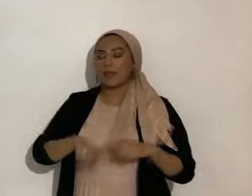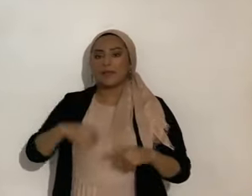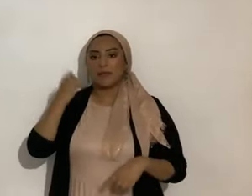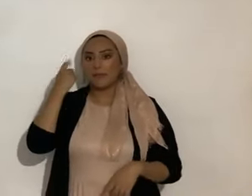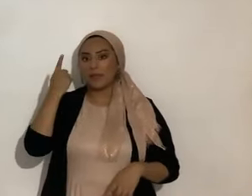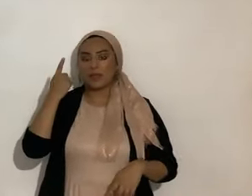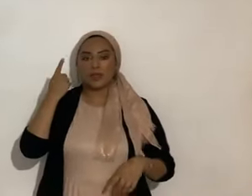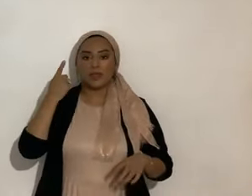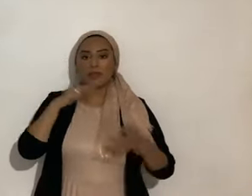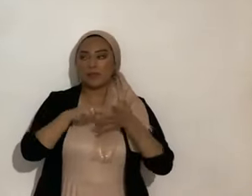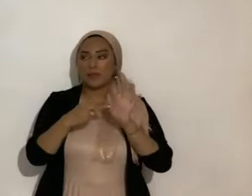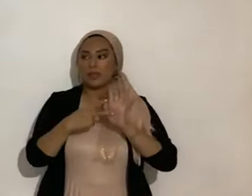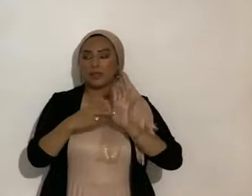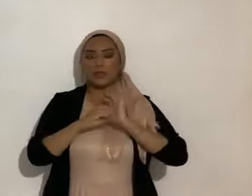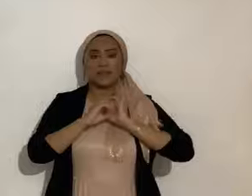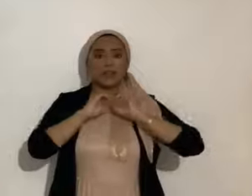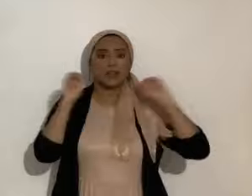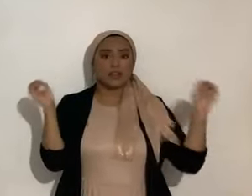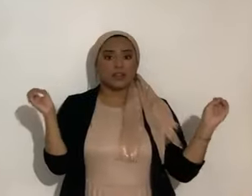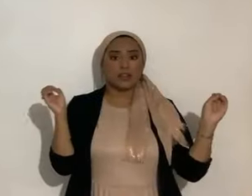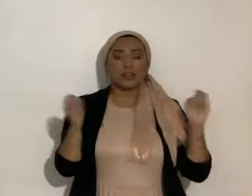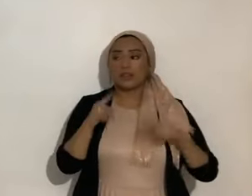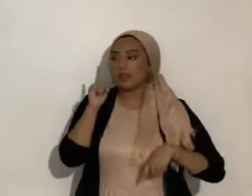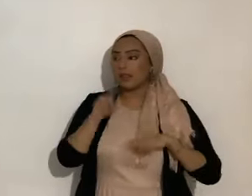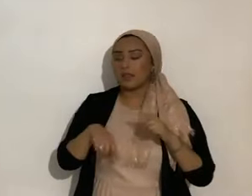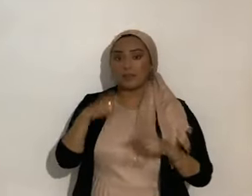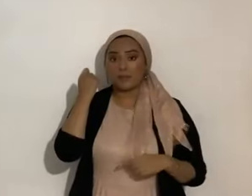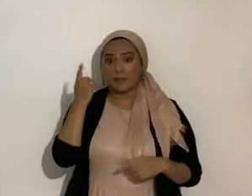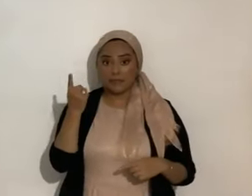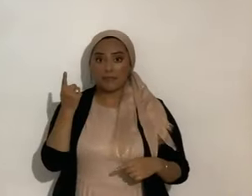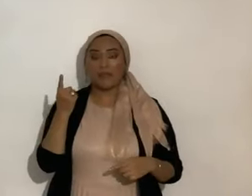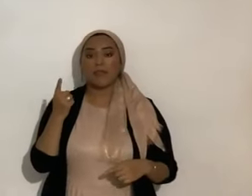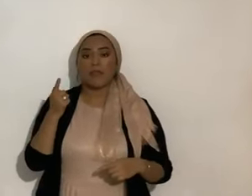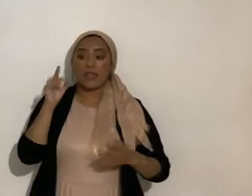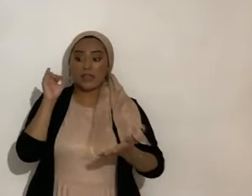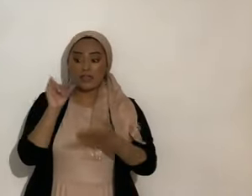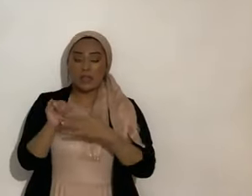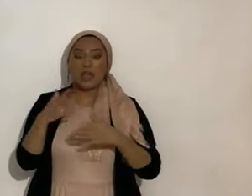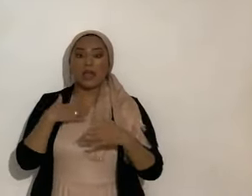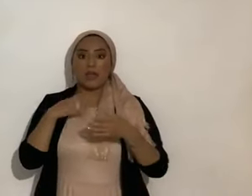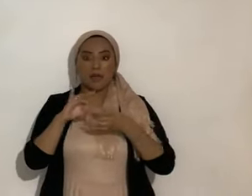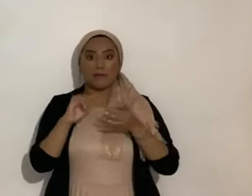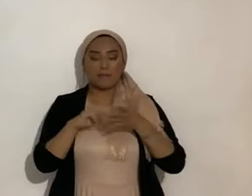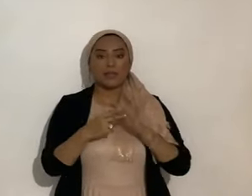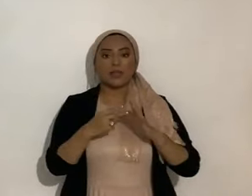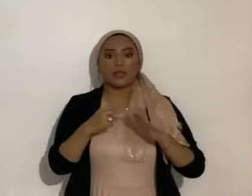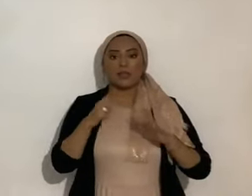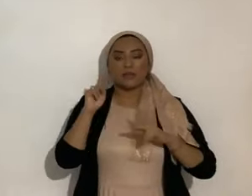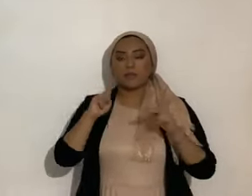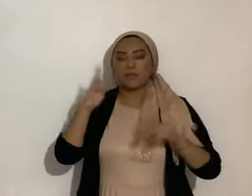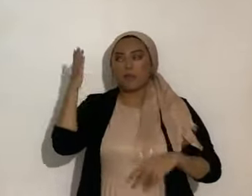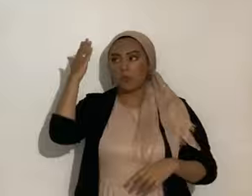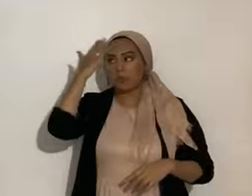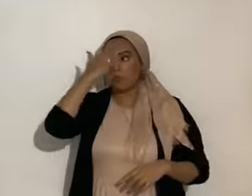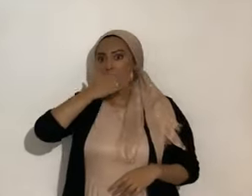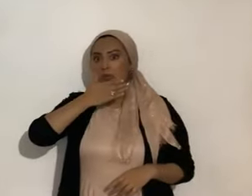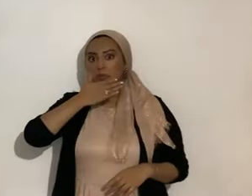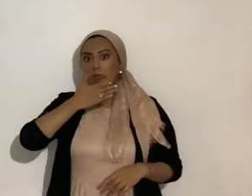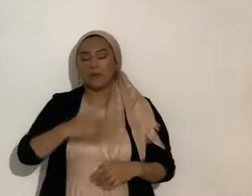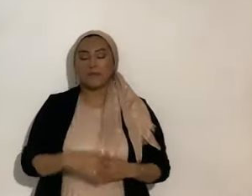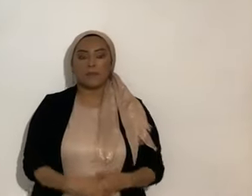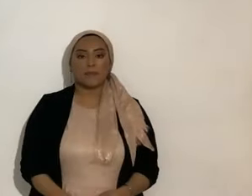de nada. Y como no se puede comprender, a eso yo le llamo cegadez. Eso es cegador,